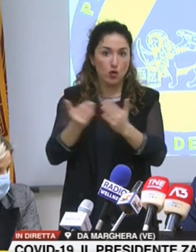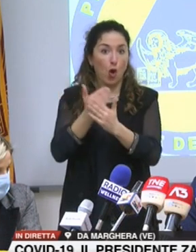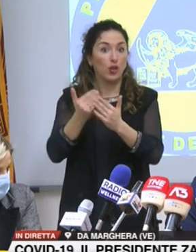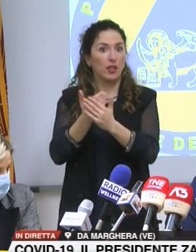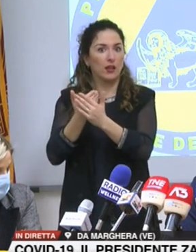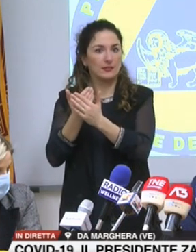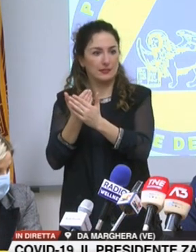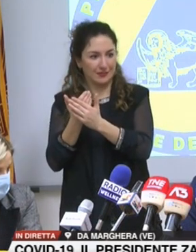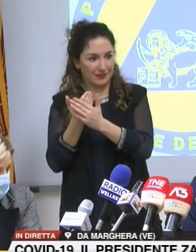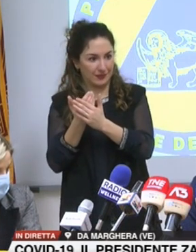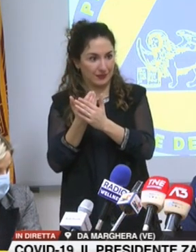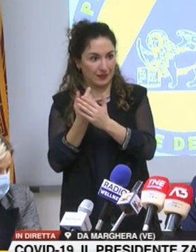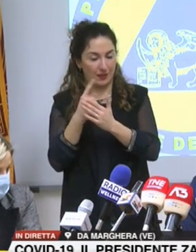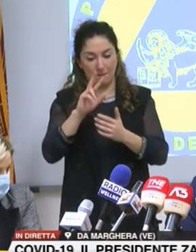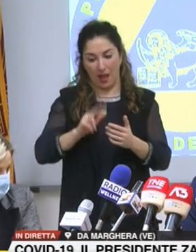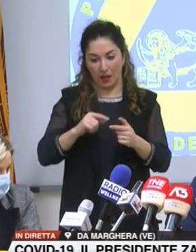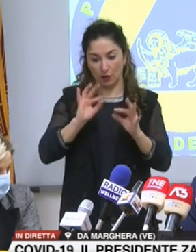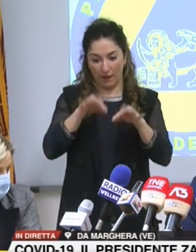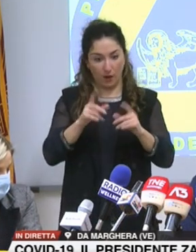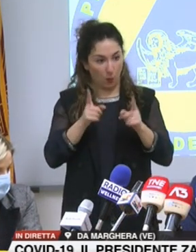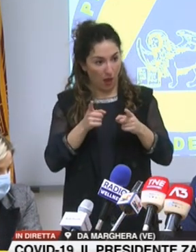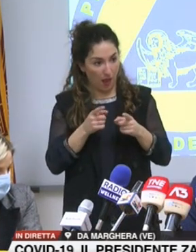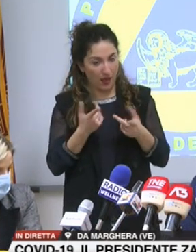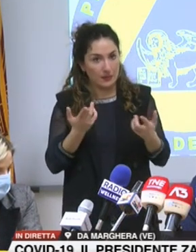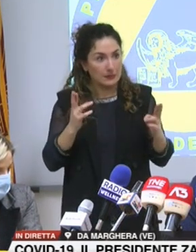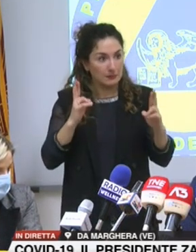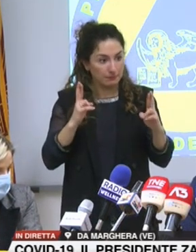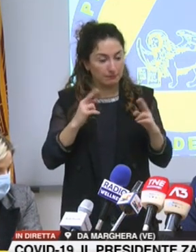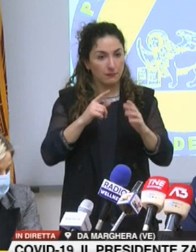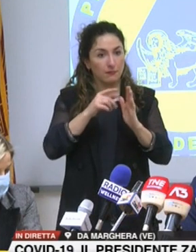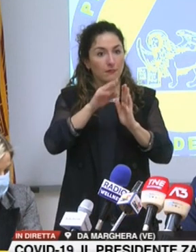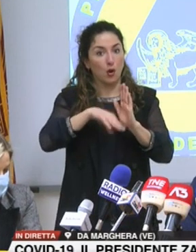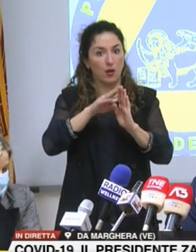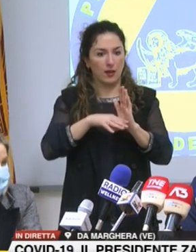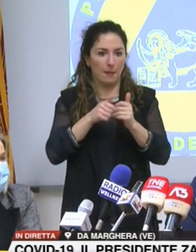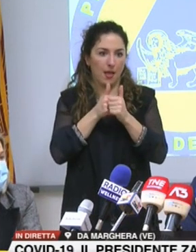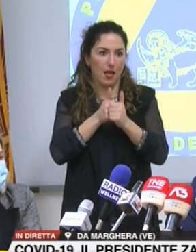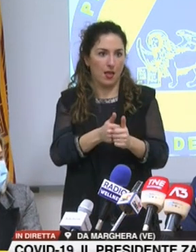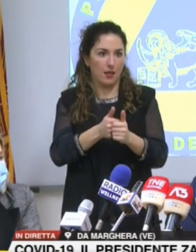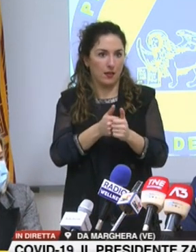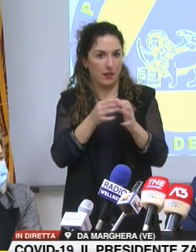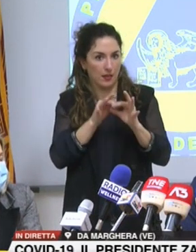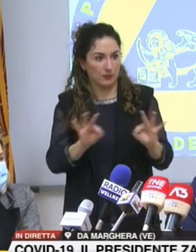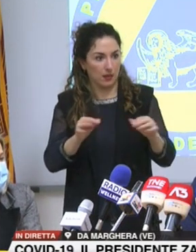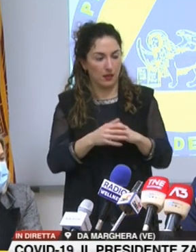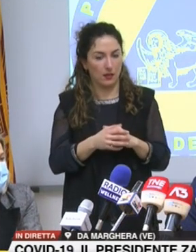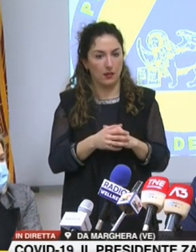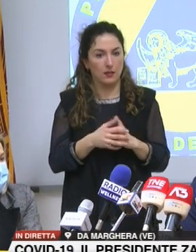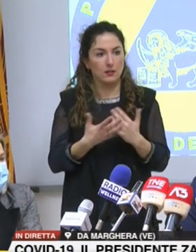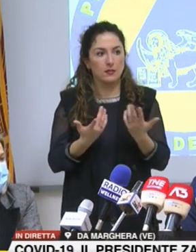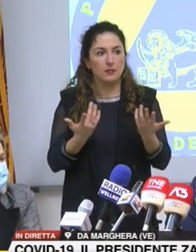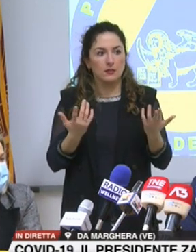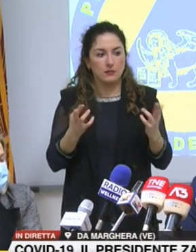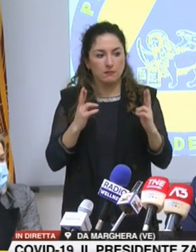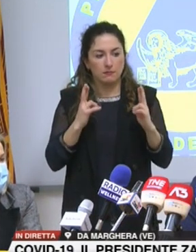quello che dovrebbe arrivare da marzo, che ci permette di consolidare e mantenere il cronoprogramma che ci siamo dati e che comunque è in totale allineamento con